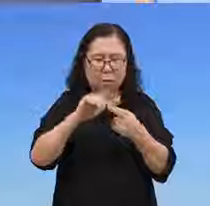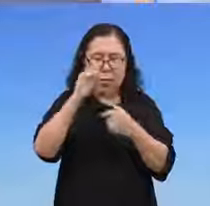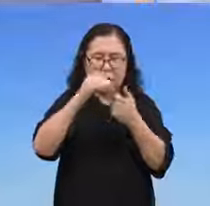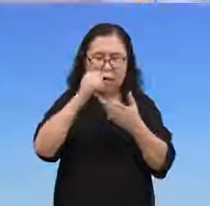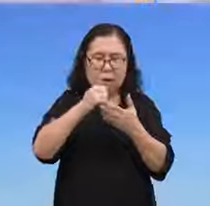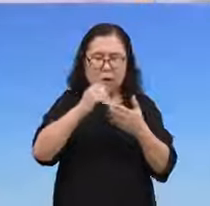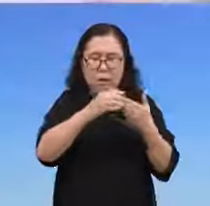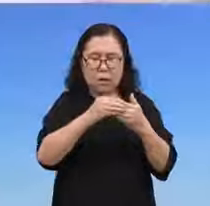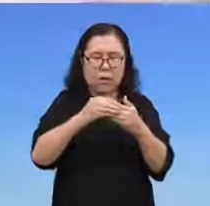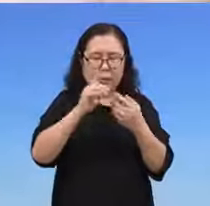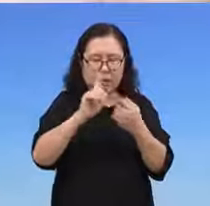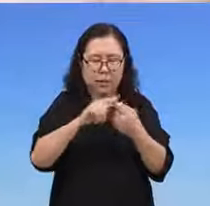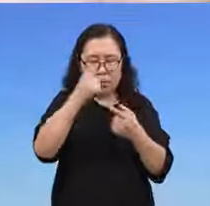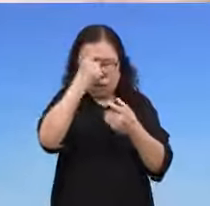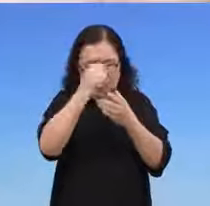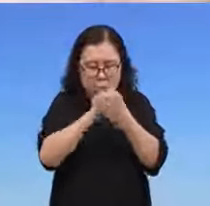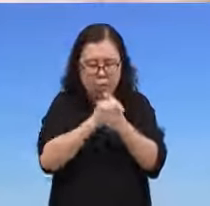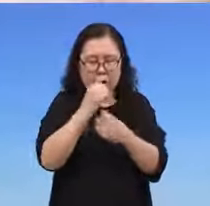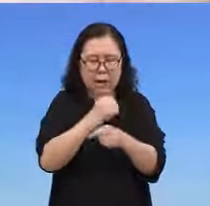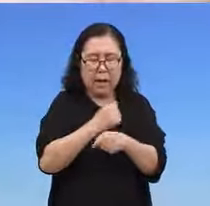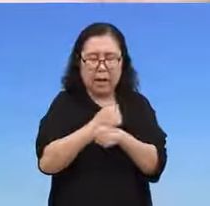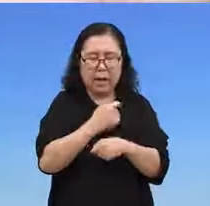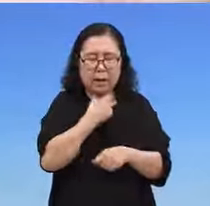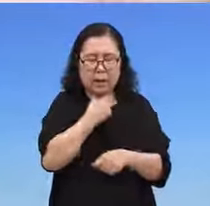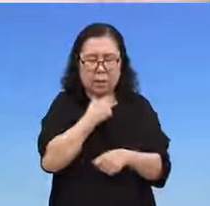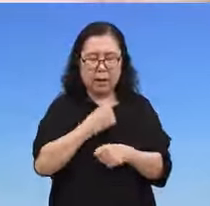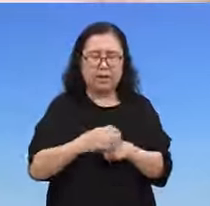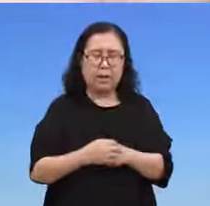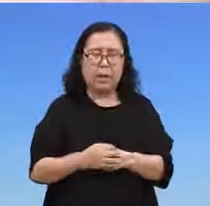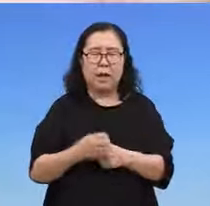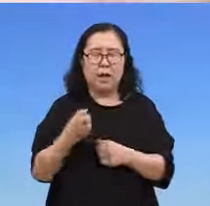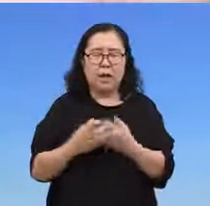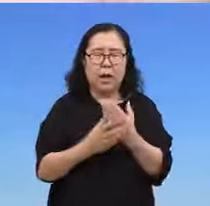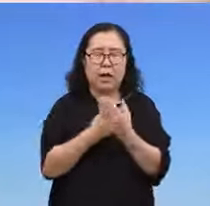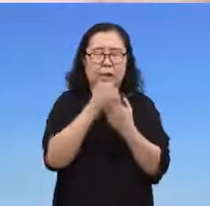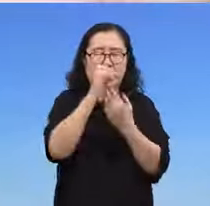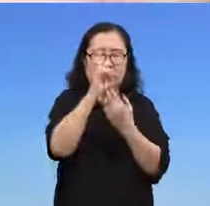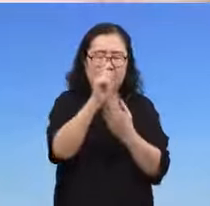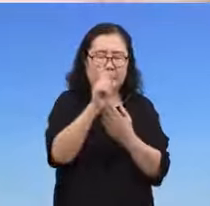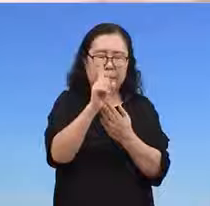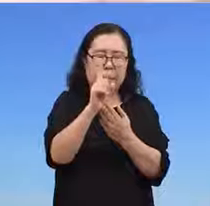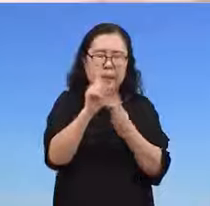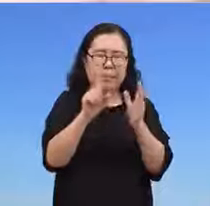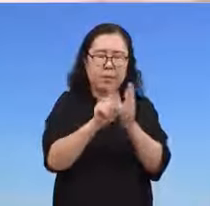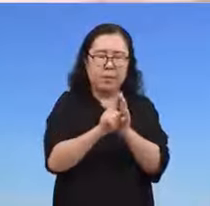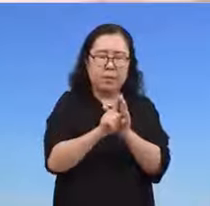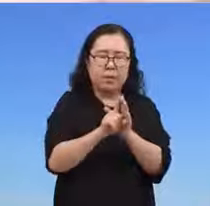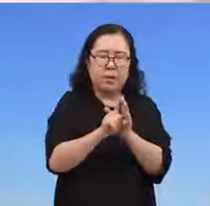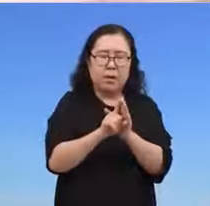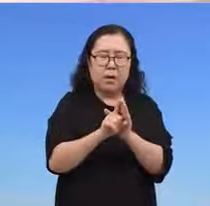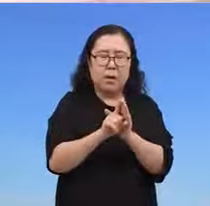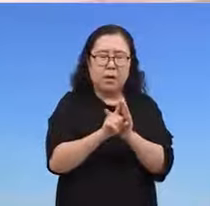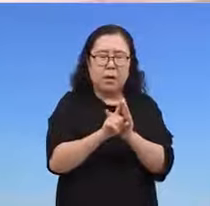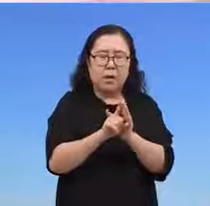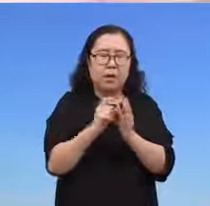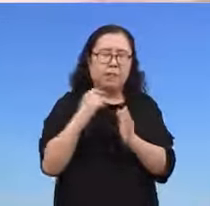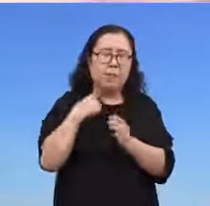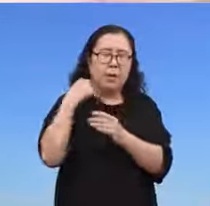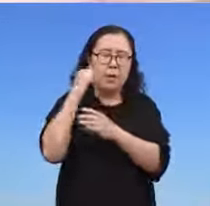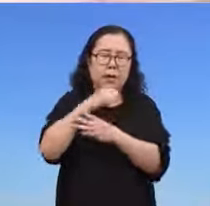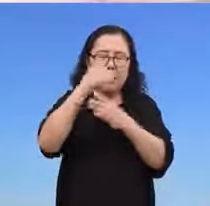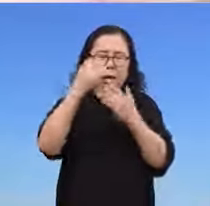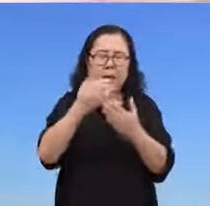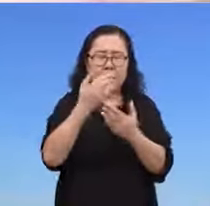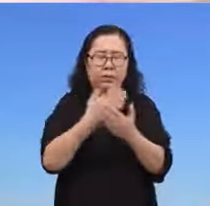대로 기도하기를 원합니다. 그래서 하나님, 하나님의 은혜를 허락하여 주시옵소서. 하나님의 은혜를 회복시켜